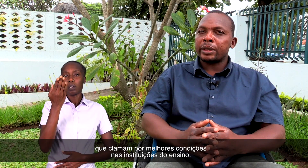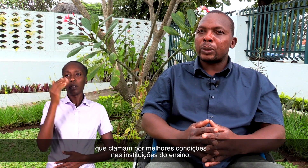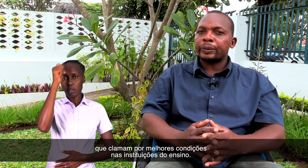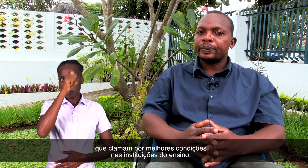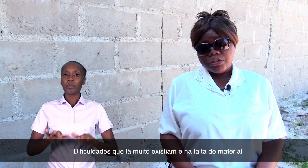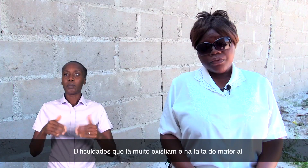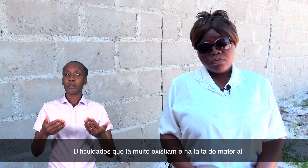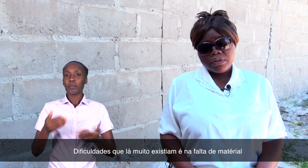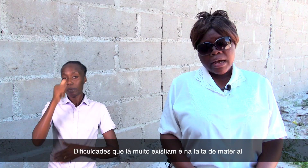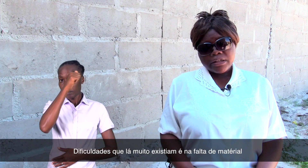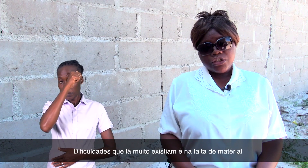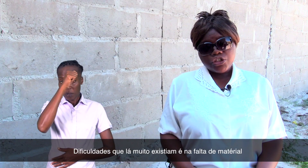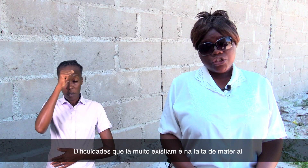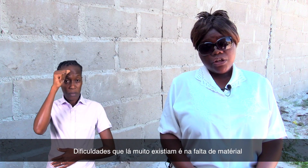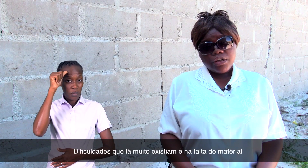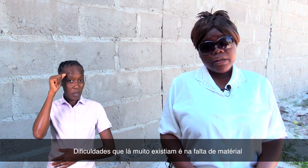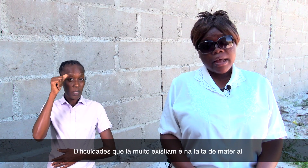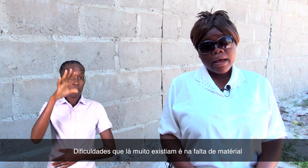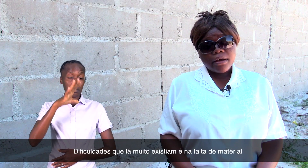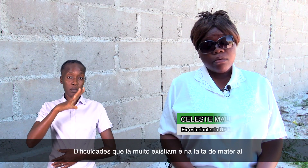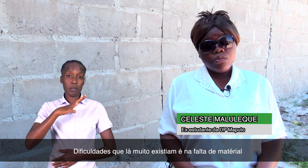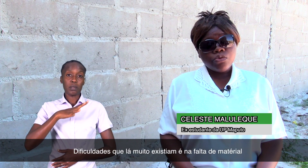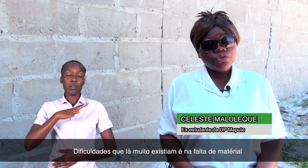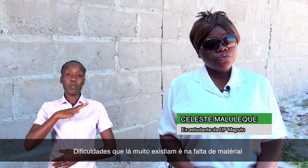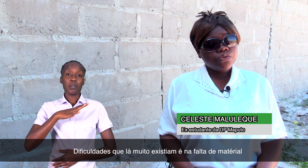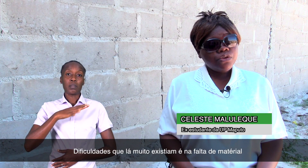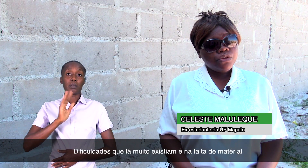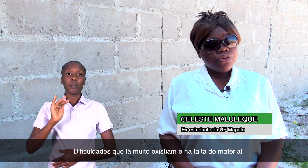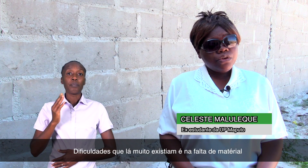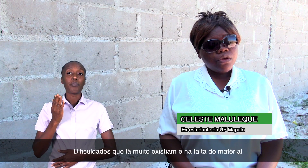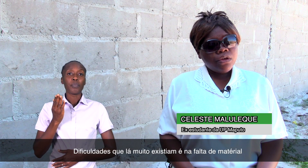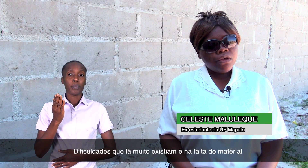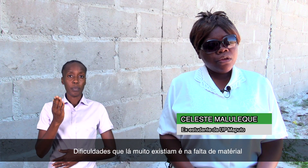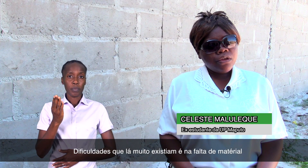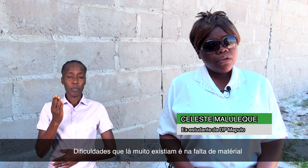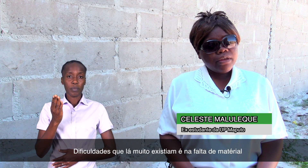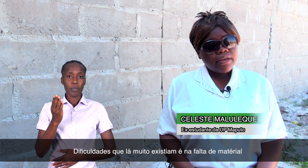do ensino. Dificuldades que lá muito